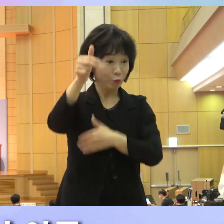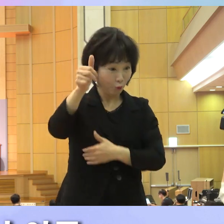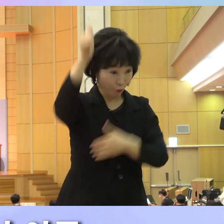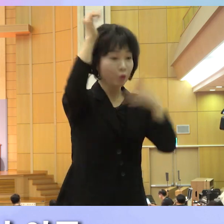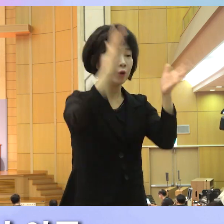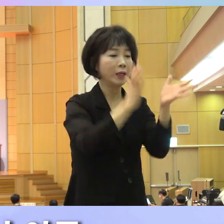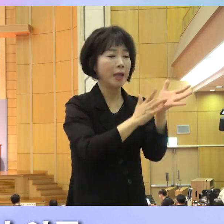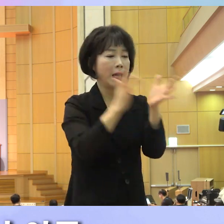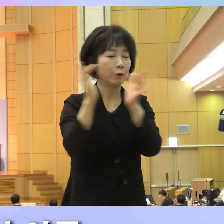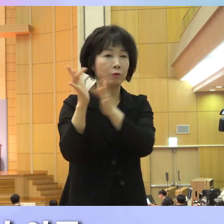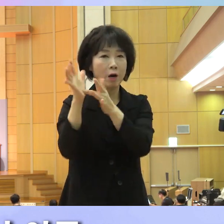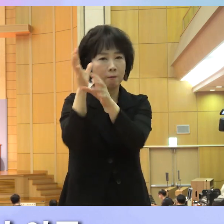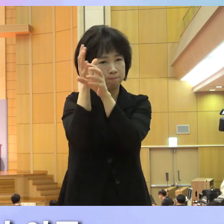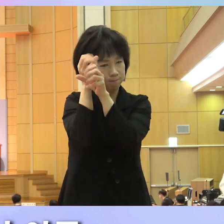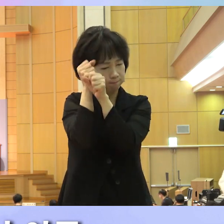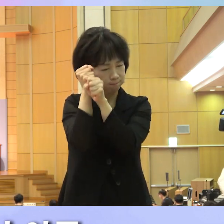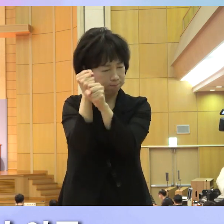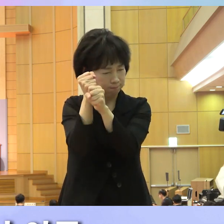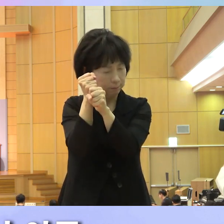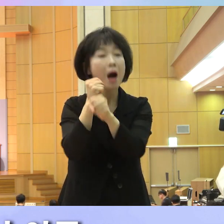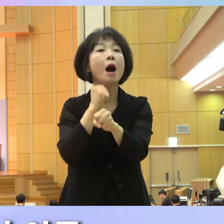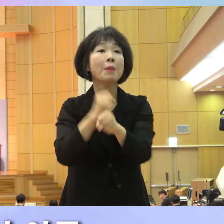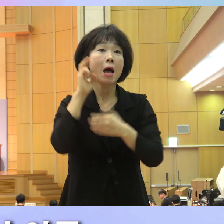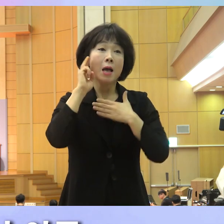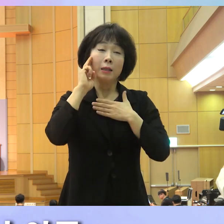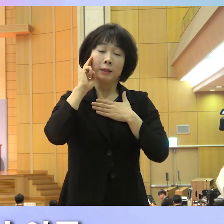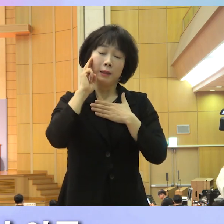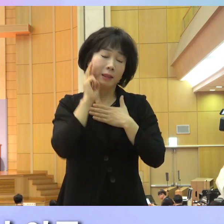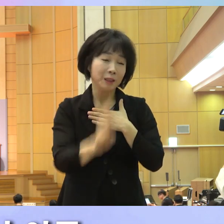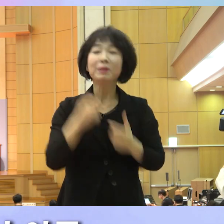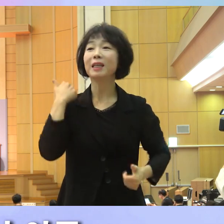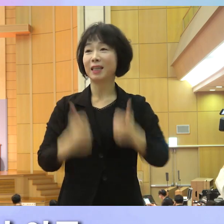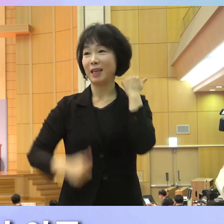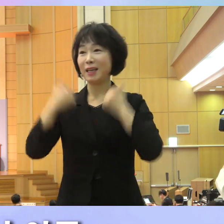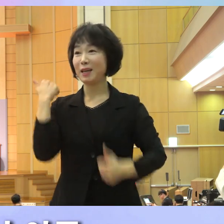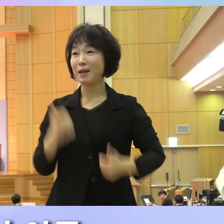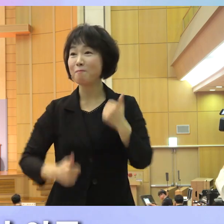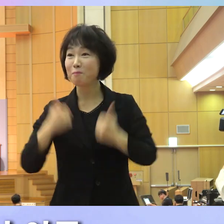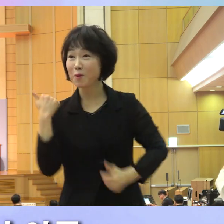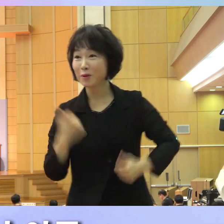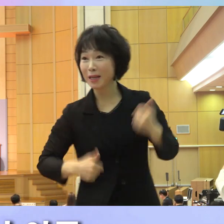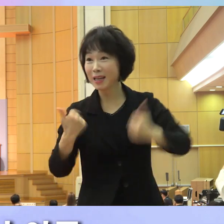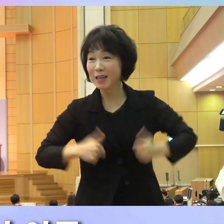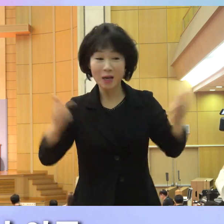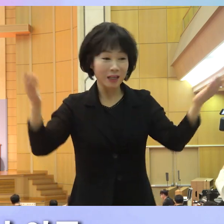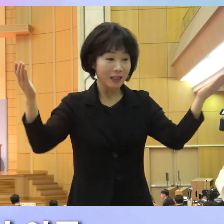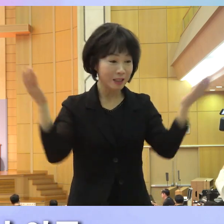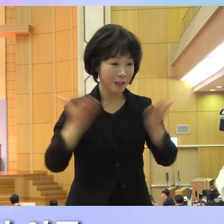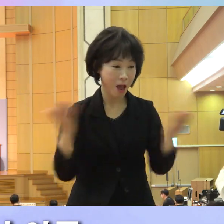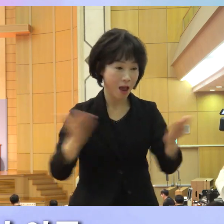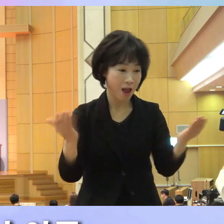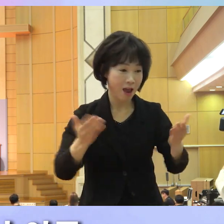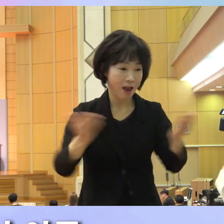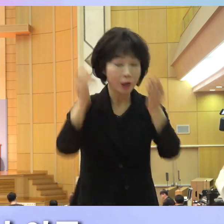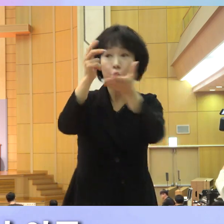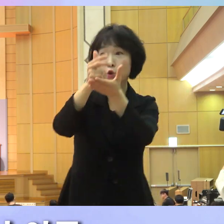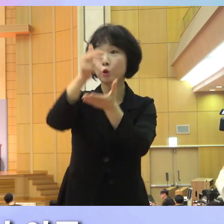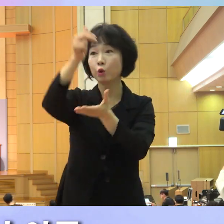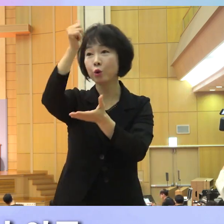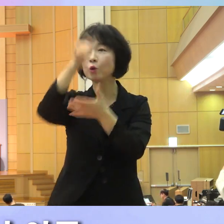구주 예수 의지함이 심히 기쁜